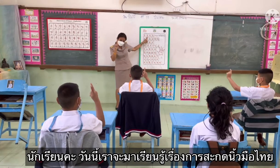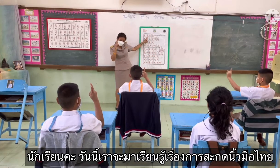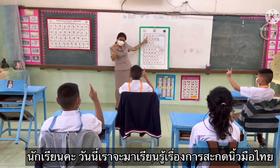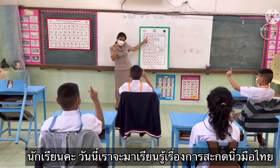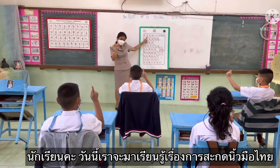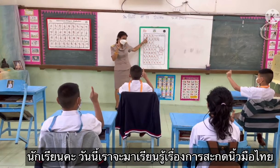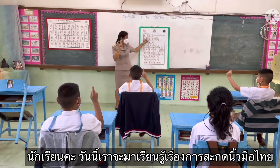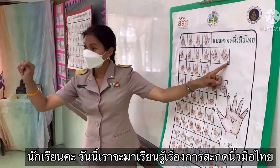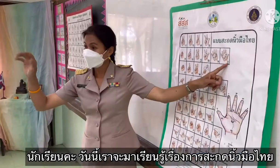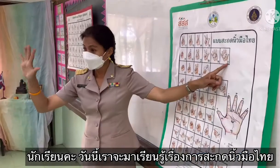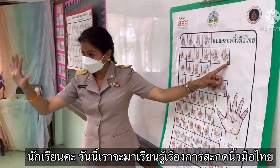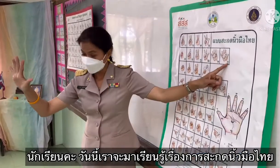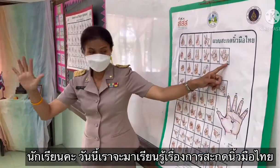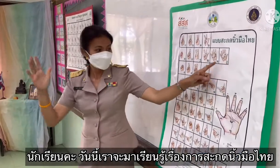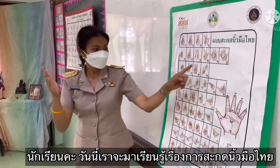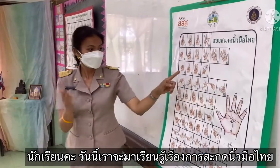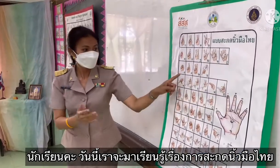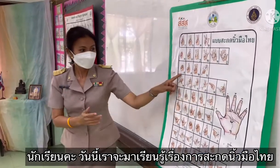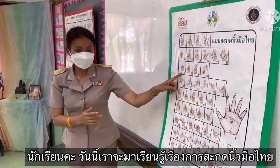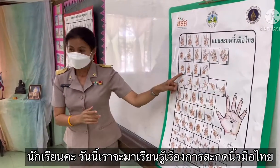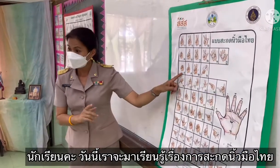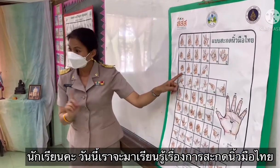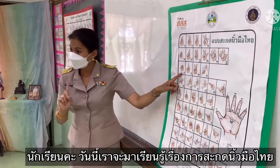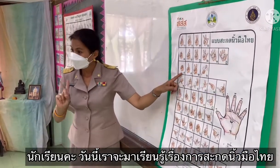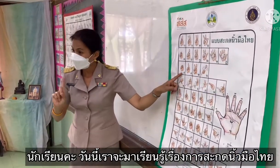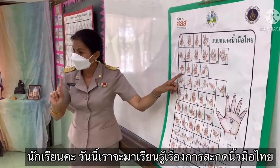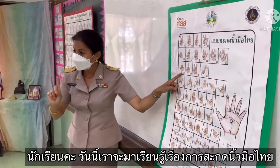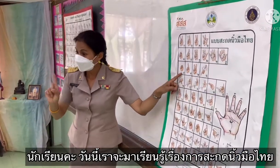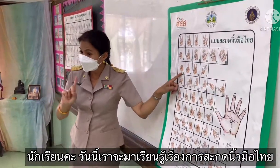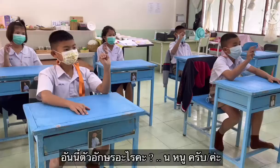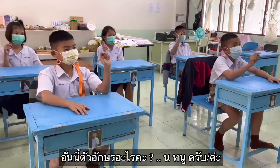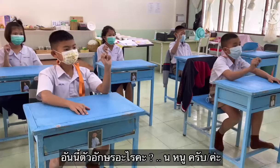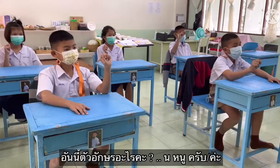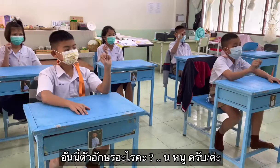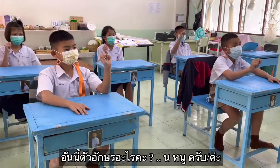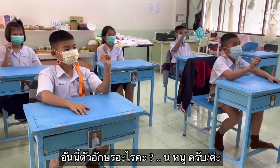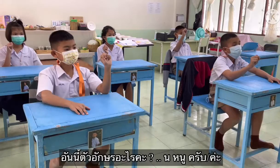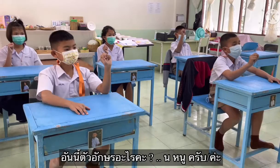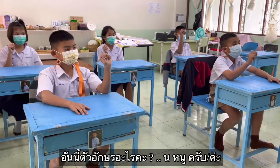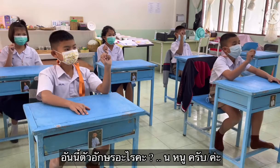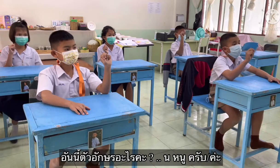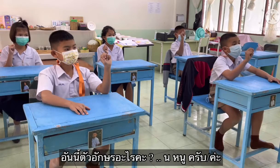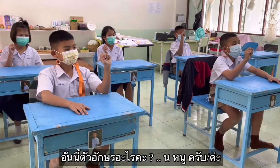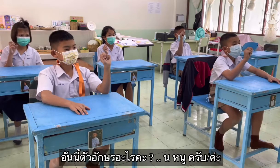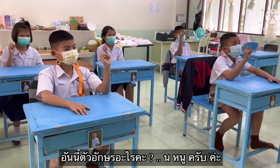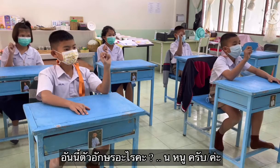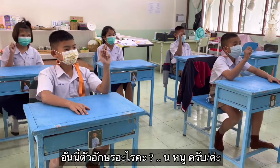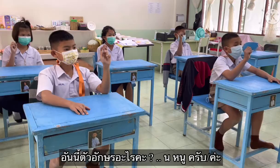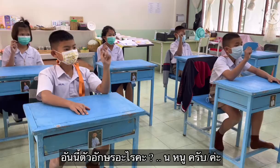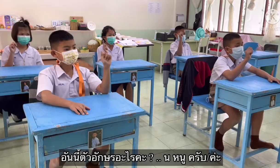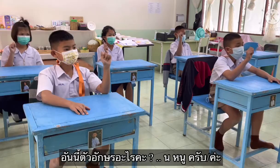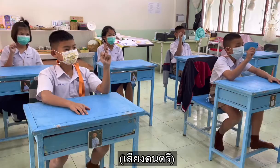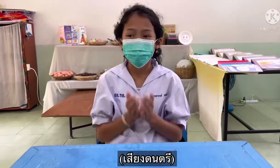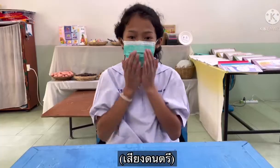นักเรียนคะวันนี้เราจะมาเรียนรู้เรื่องการสะกดนิ้วมือไทยอันนี้ตัวอักษรอะไรคะน้อหนูครับน้อหนู